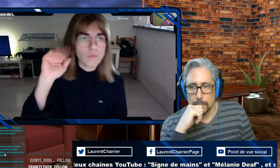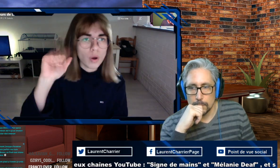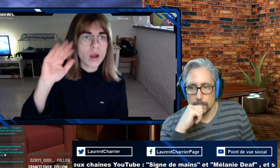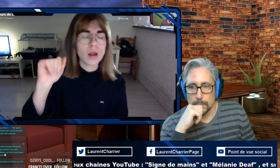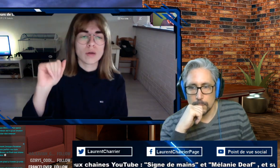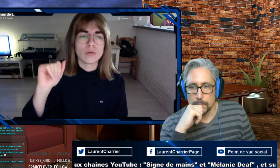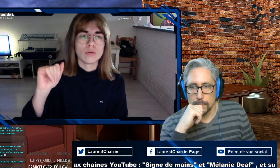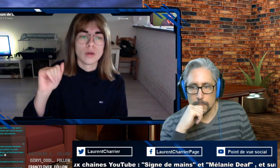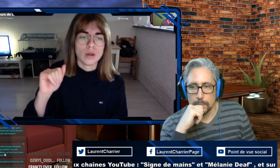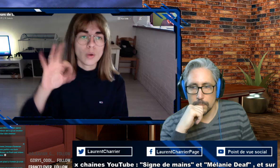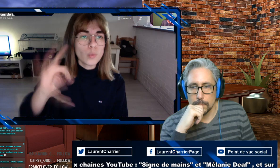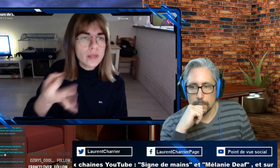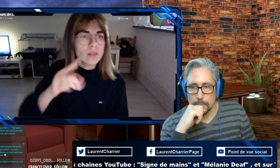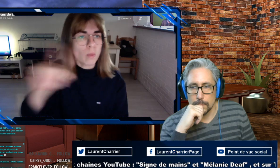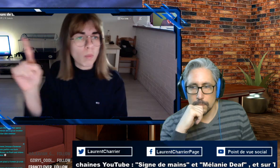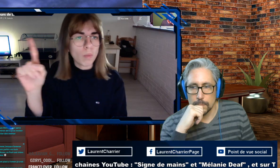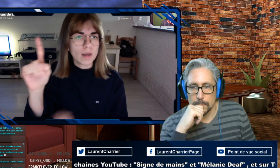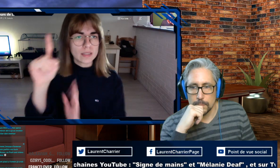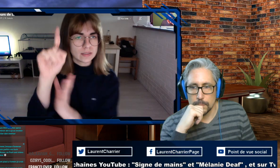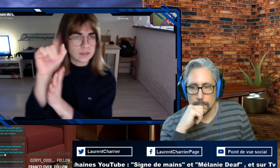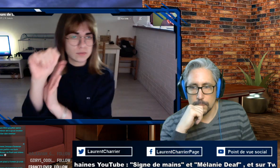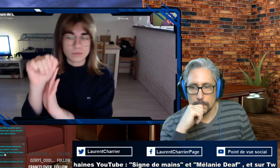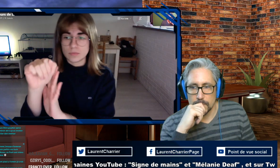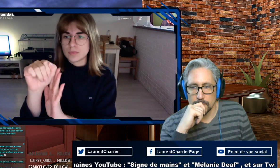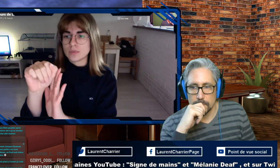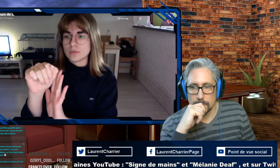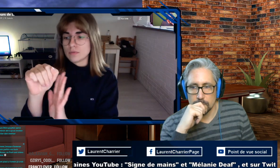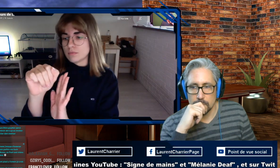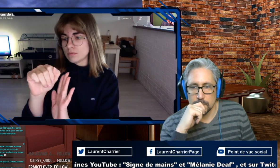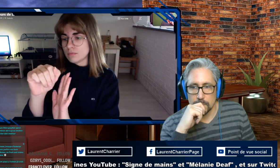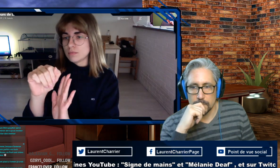au revoir, oui, non.